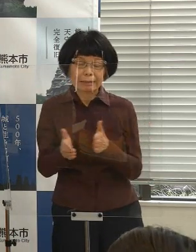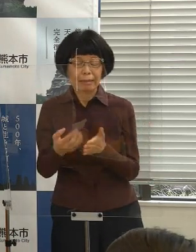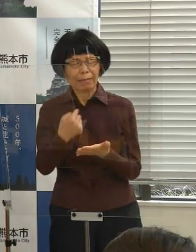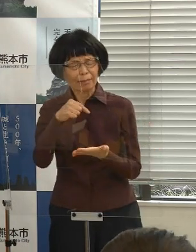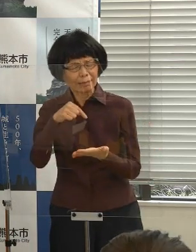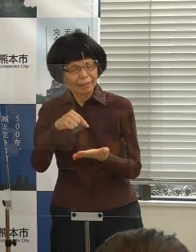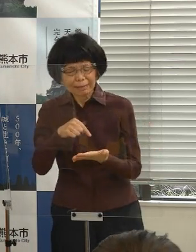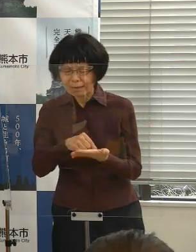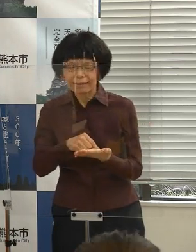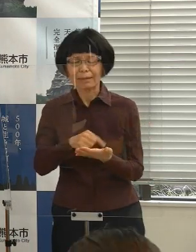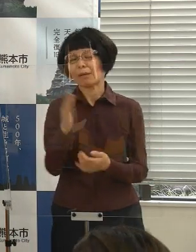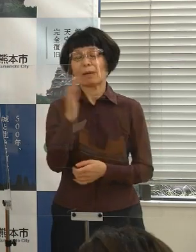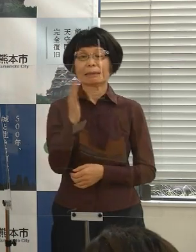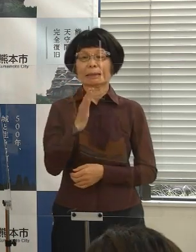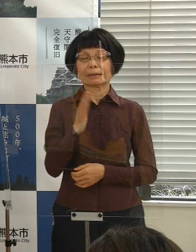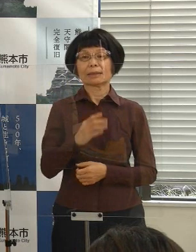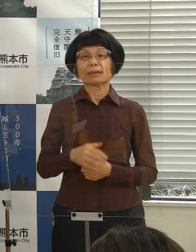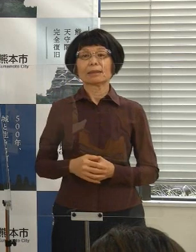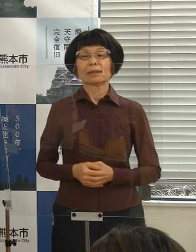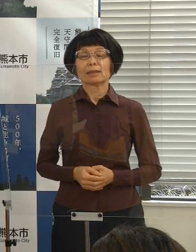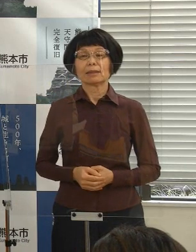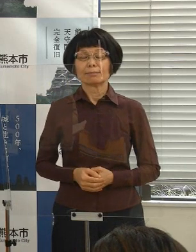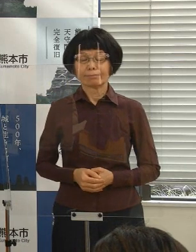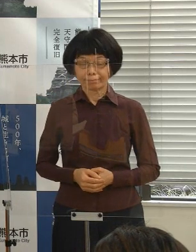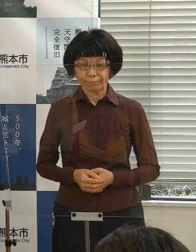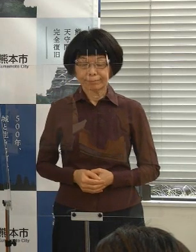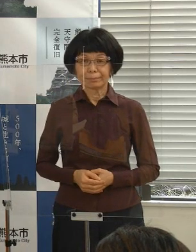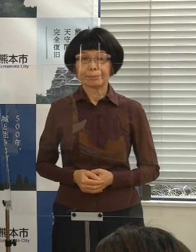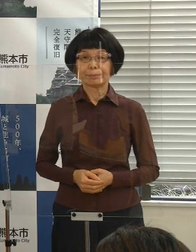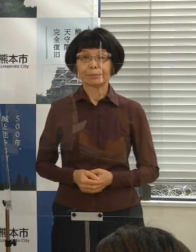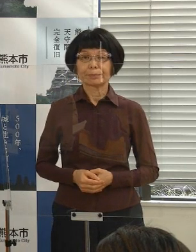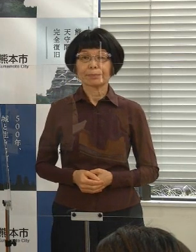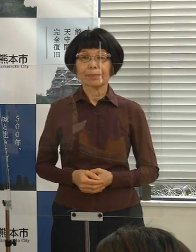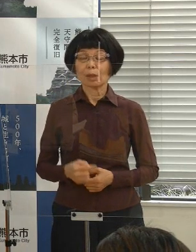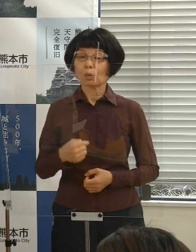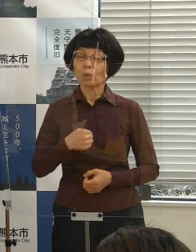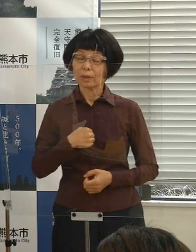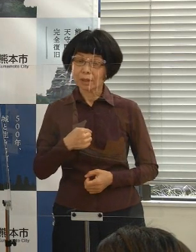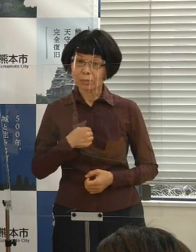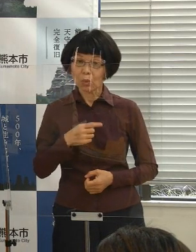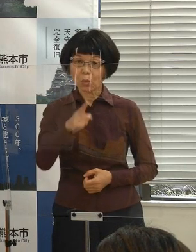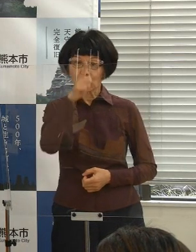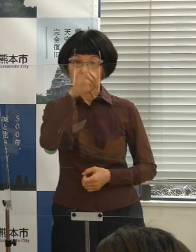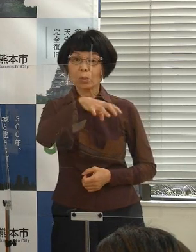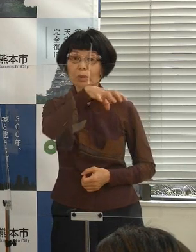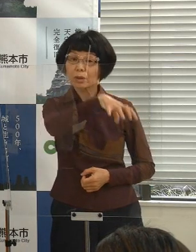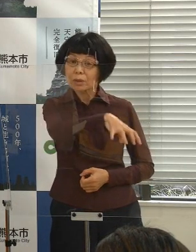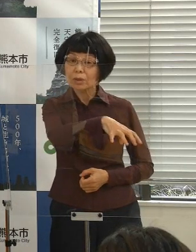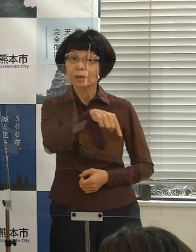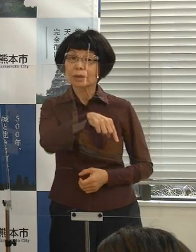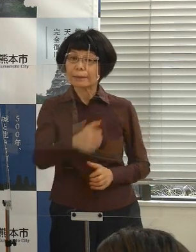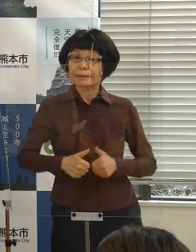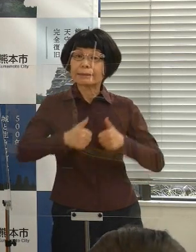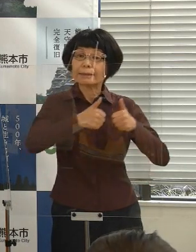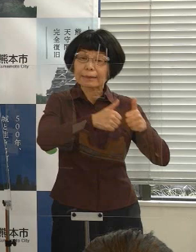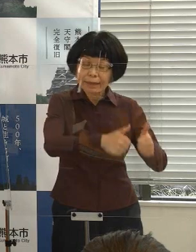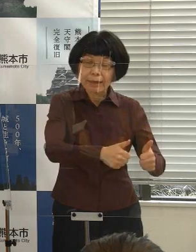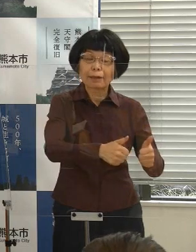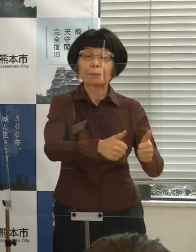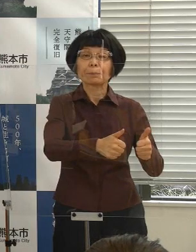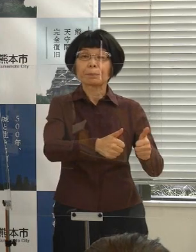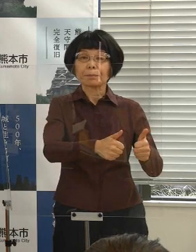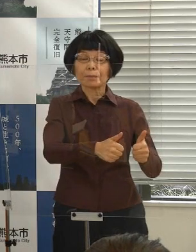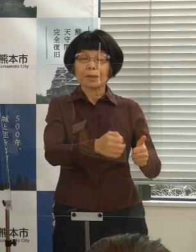ないというのは、これはまあ、私もドイツに直接赴きましてですね、お